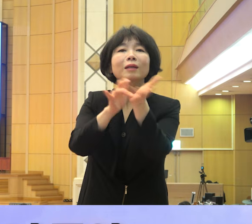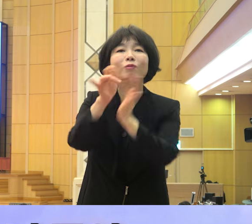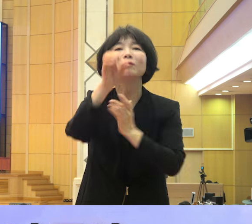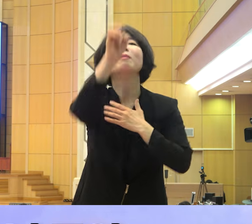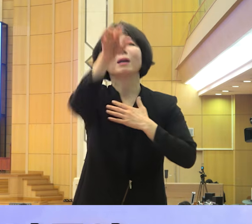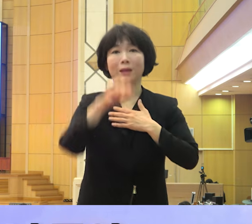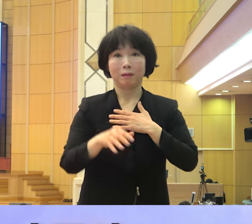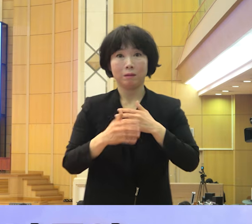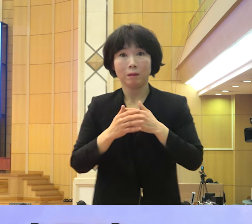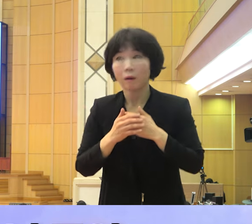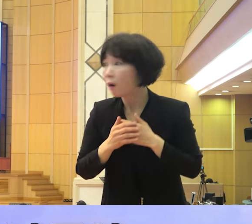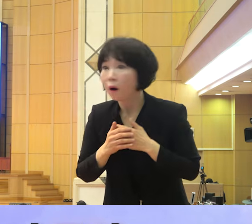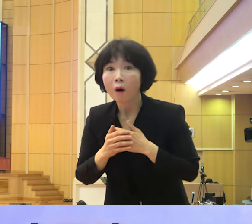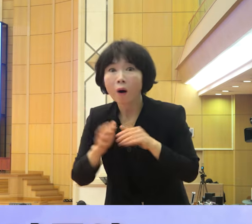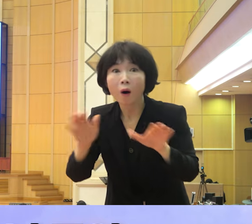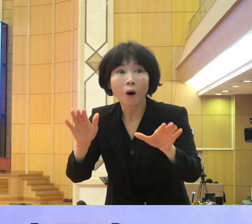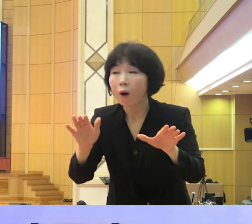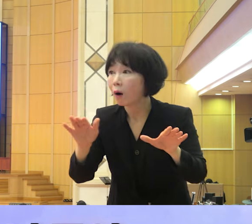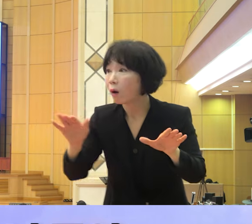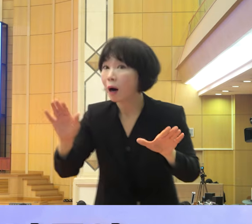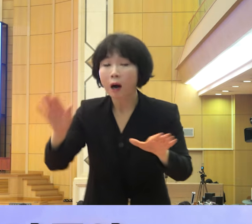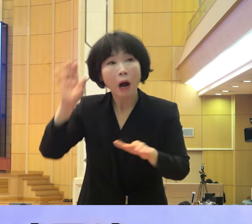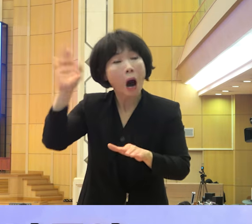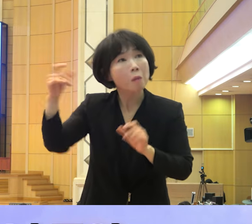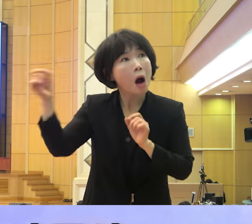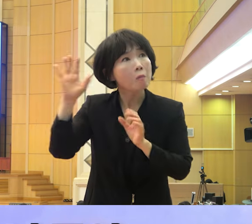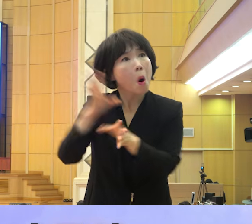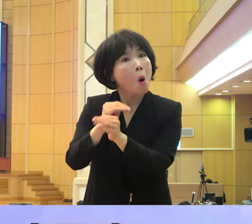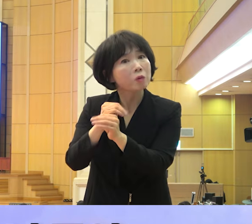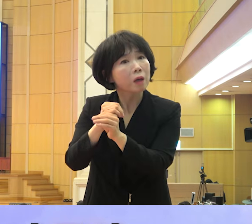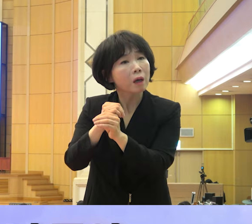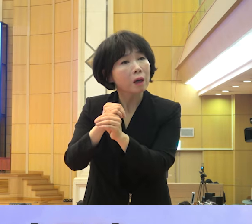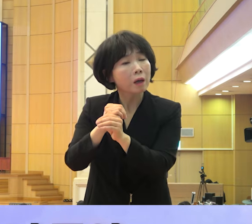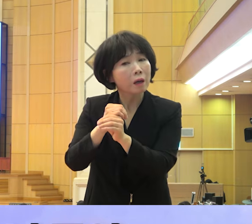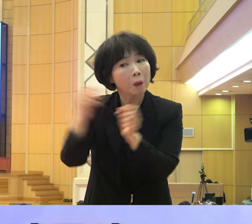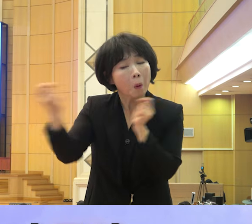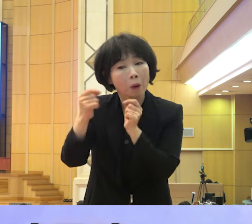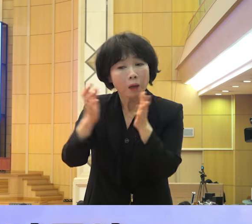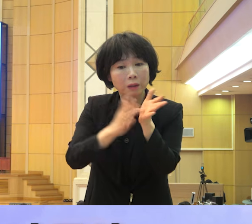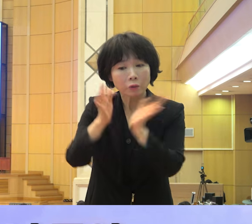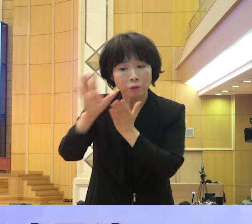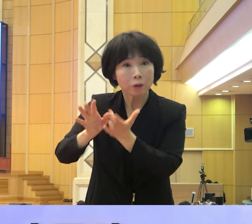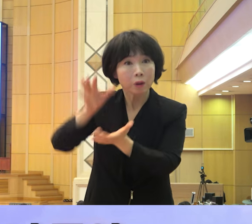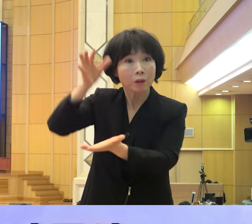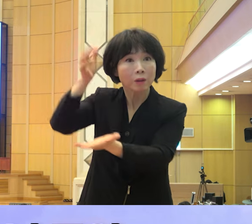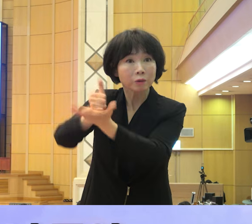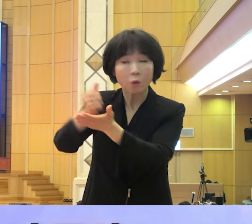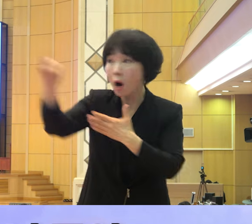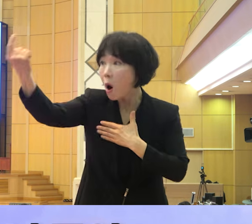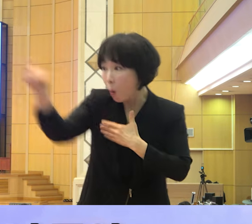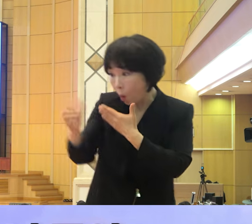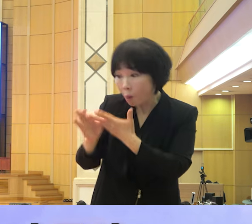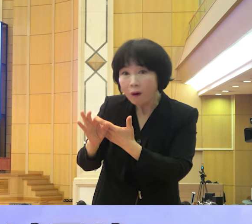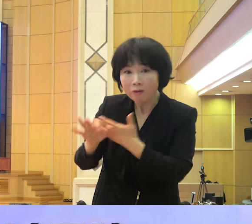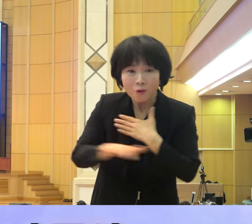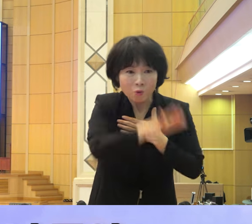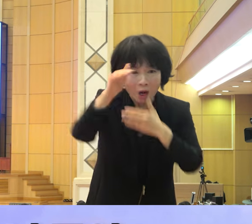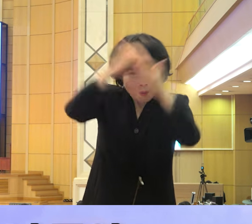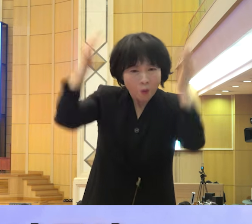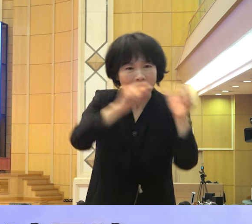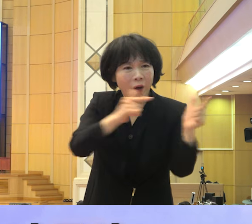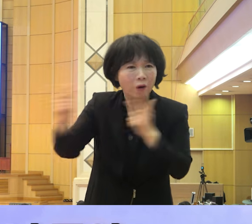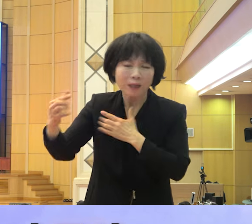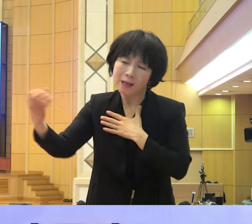메시아 곧 그리스도라고 하는 이가 오시면 우리에게 모든